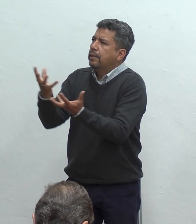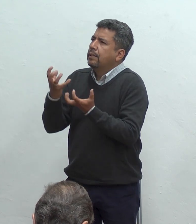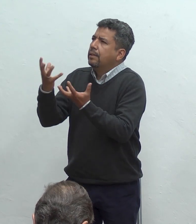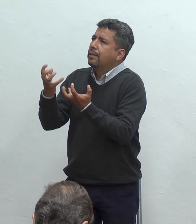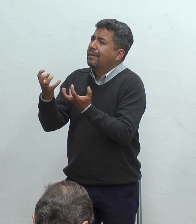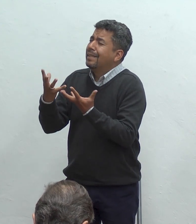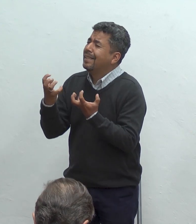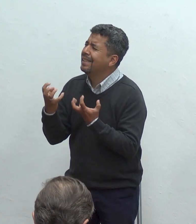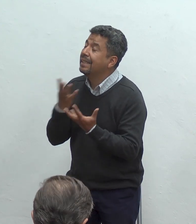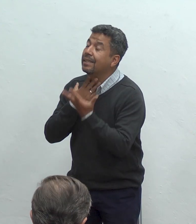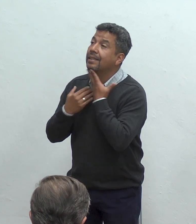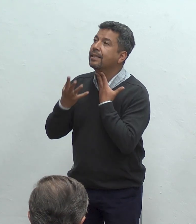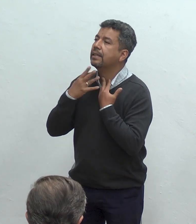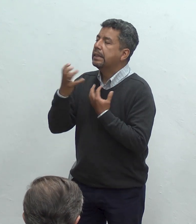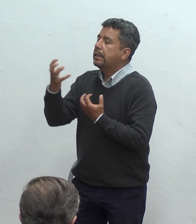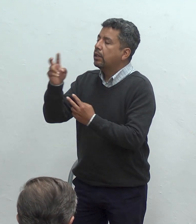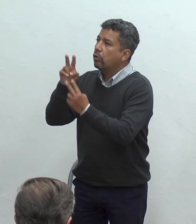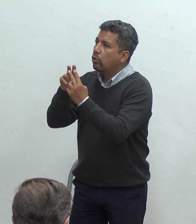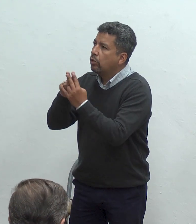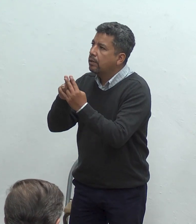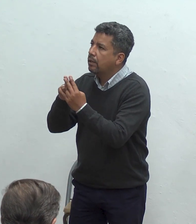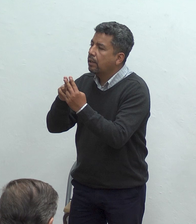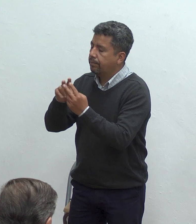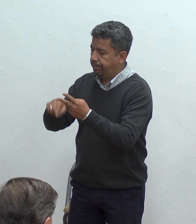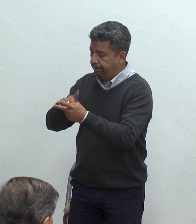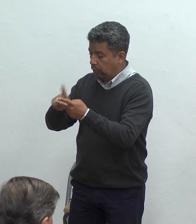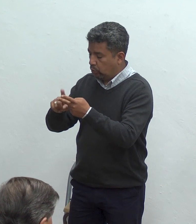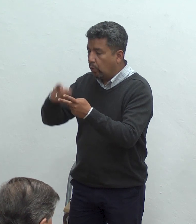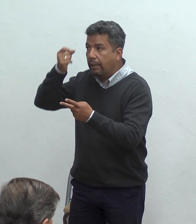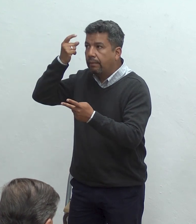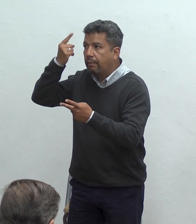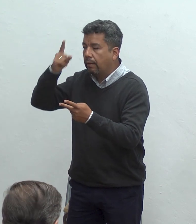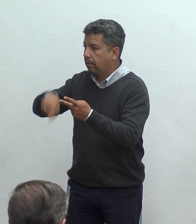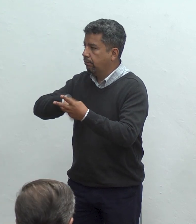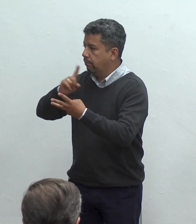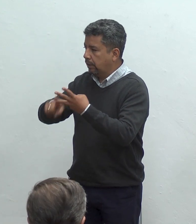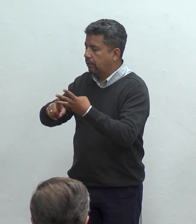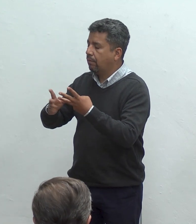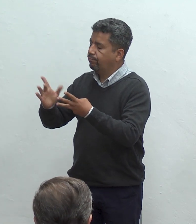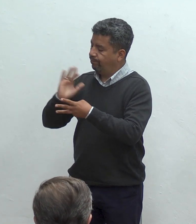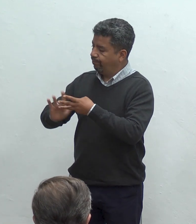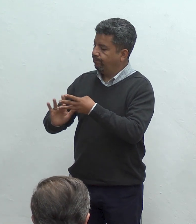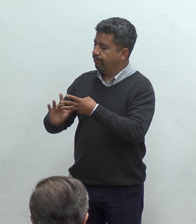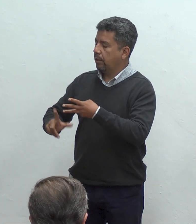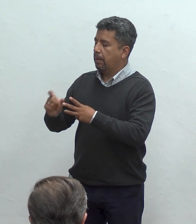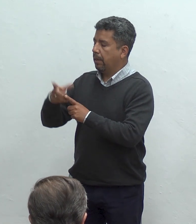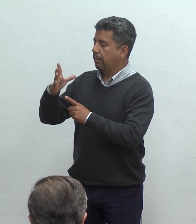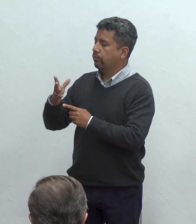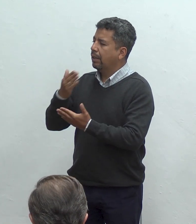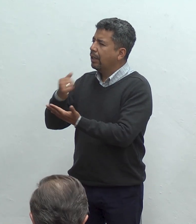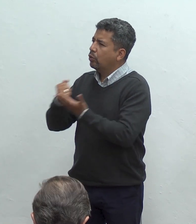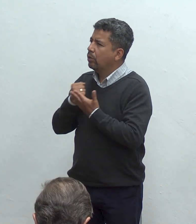Señor. Deseamos, en primer lugar, conocer, en segundo lugar, entender, y en tercer lugar, vivir esa palabra.